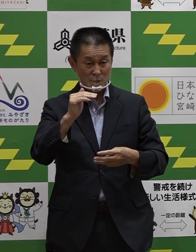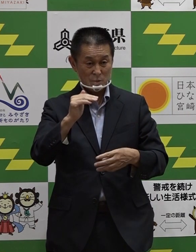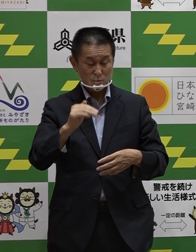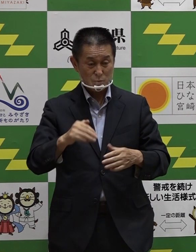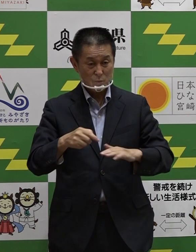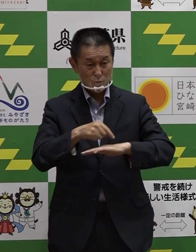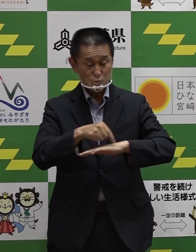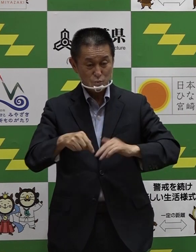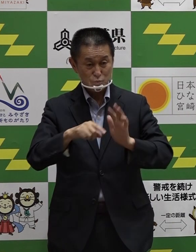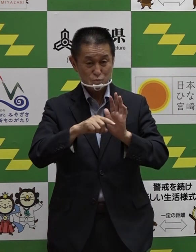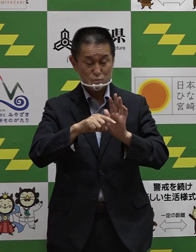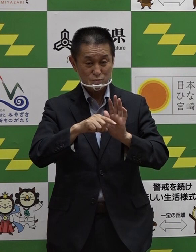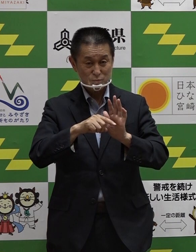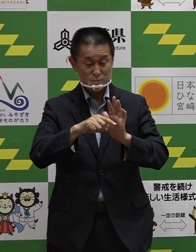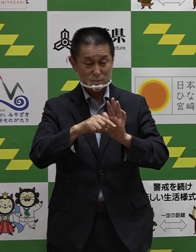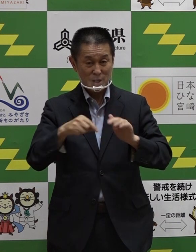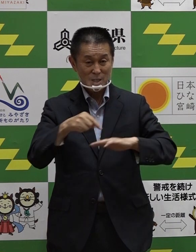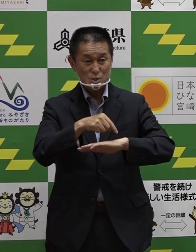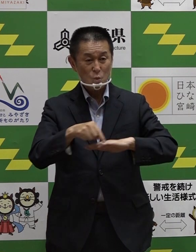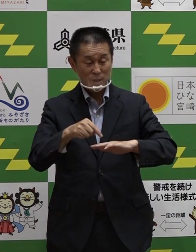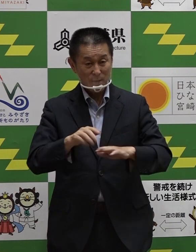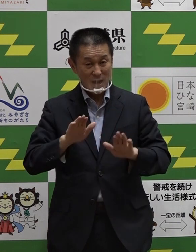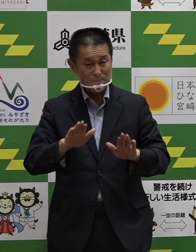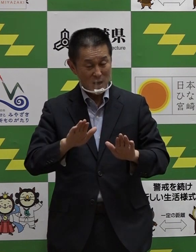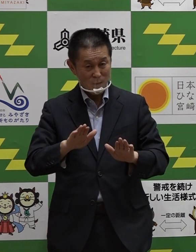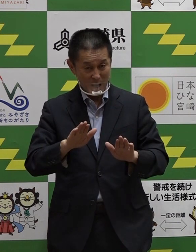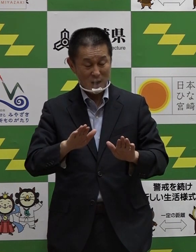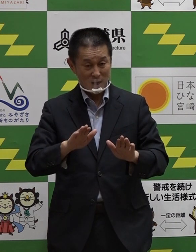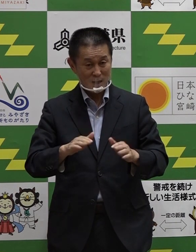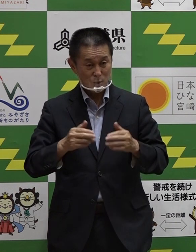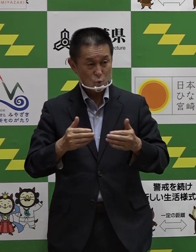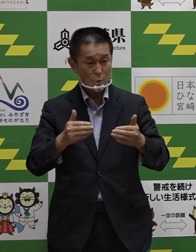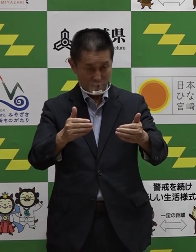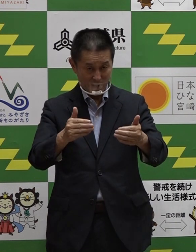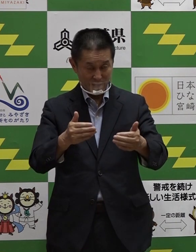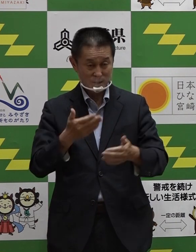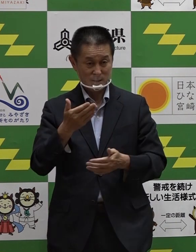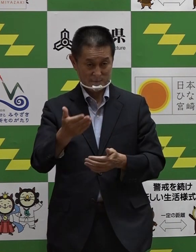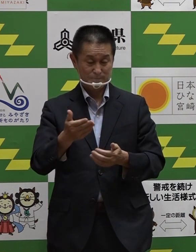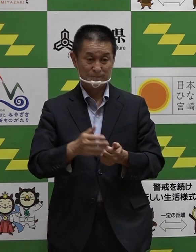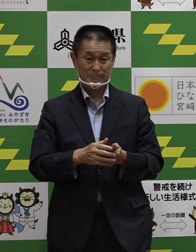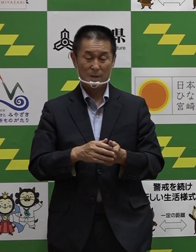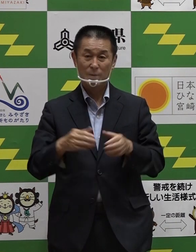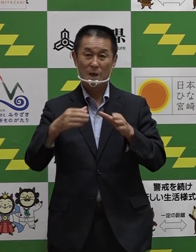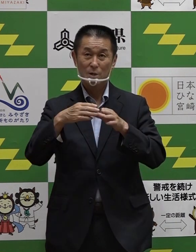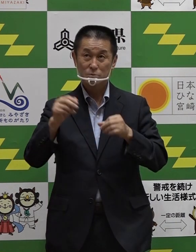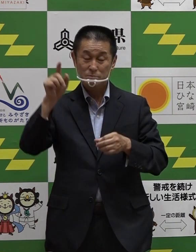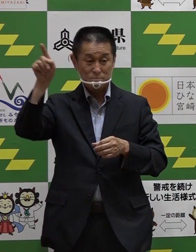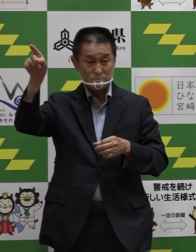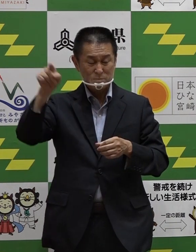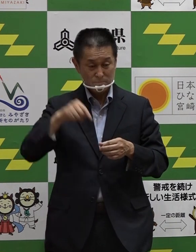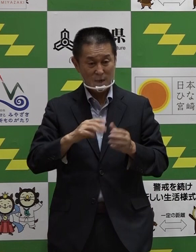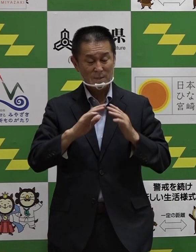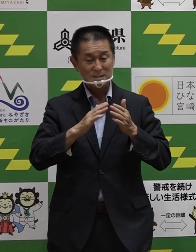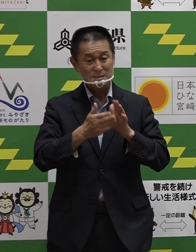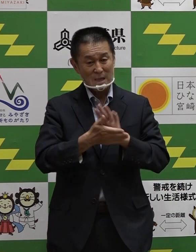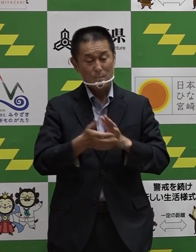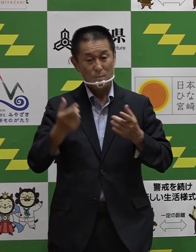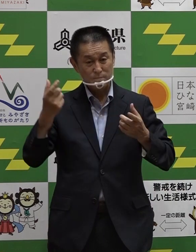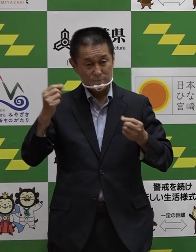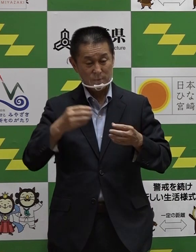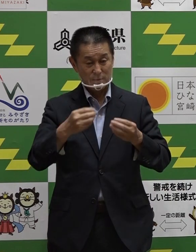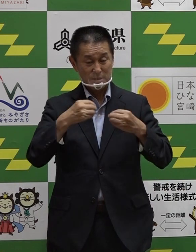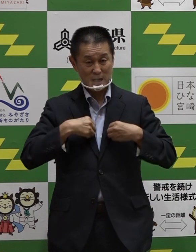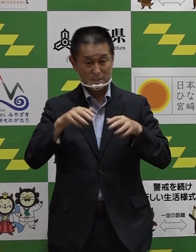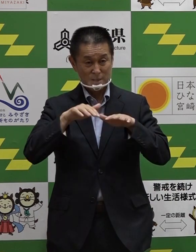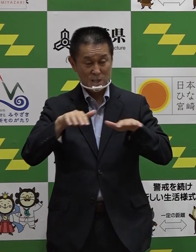スケジュール感というか、予定を今のところは変更はないと。 そうですね、はい、これも国全体としてもちろん本県もですが、感染